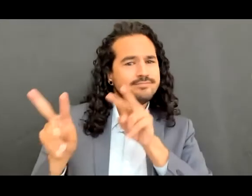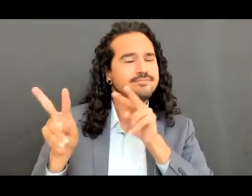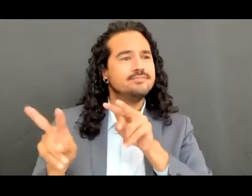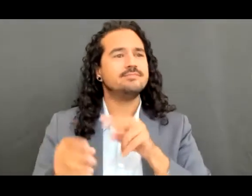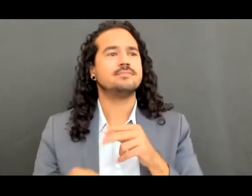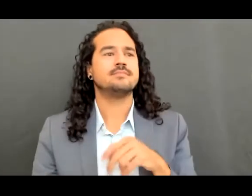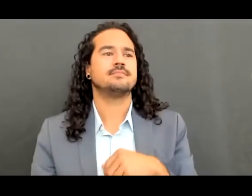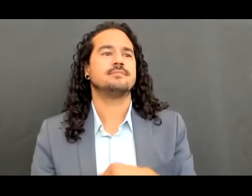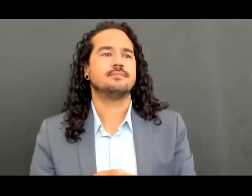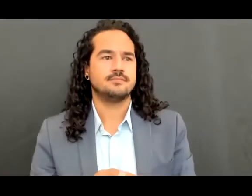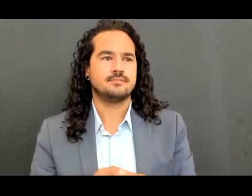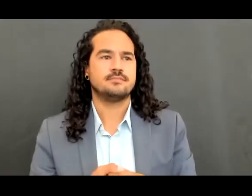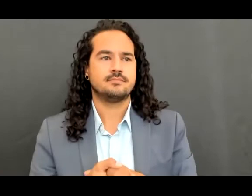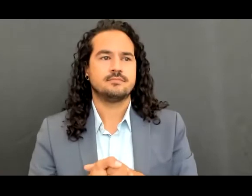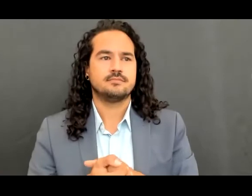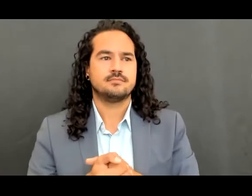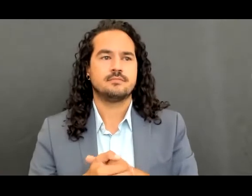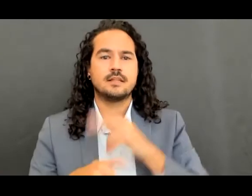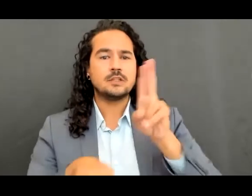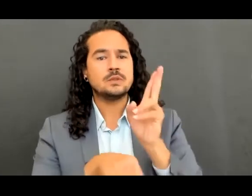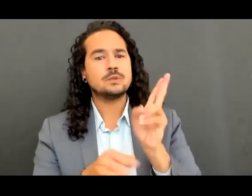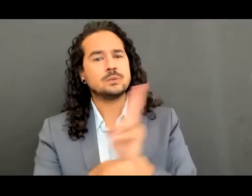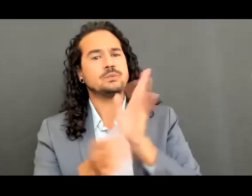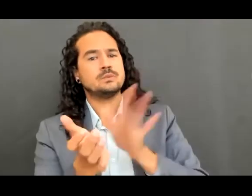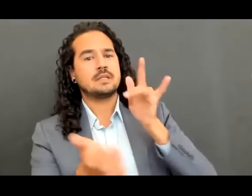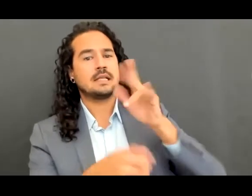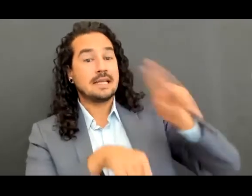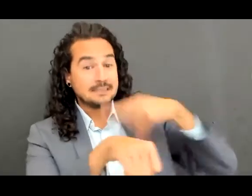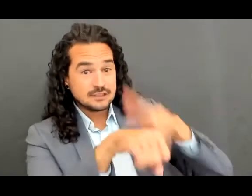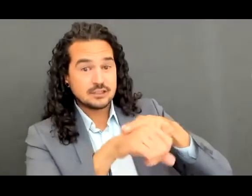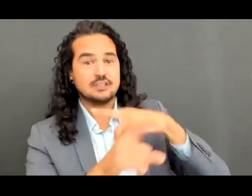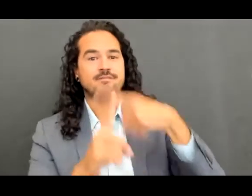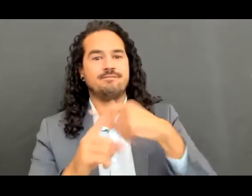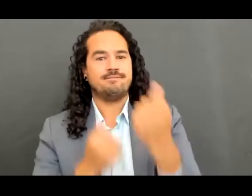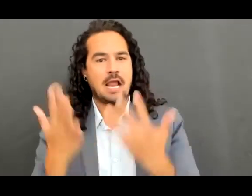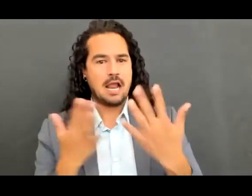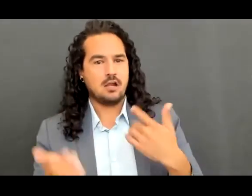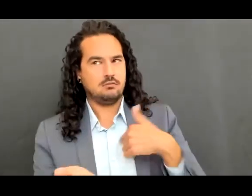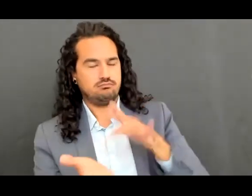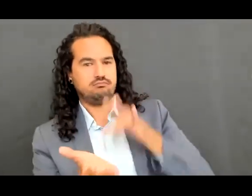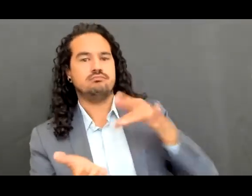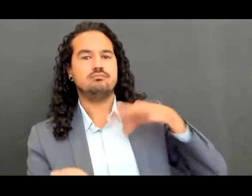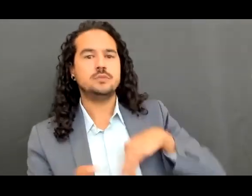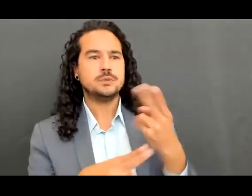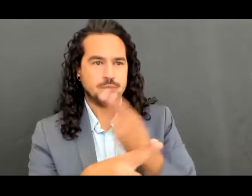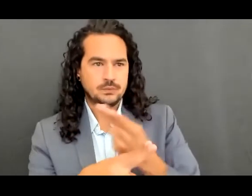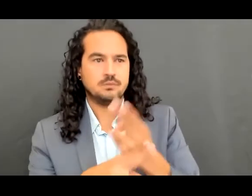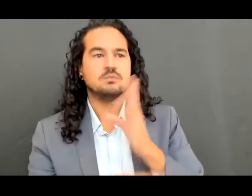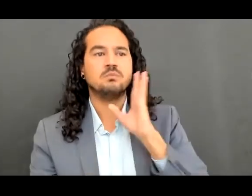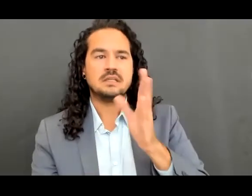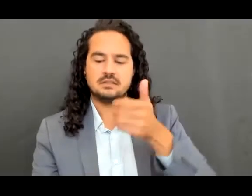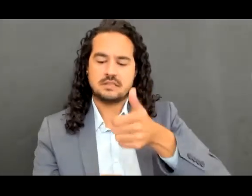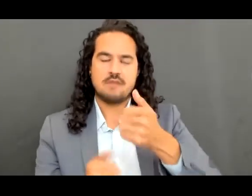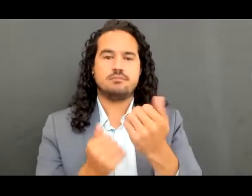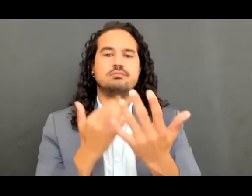naturaleza, hay muchas cosas flamables que se están quemando por mucho tiempo. Eso es lo que va a